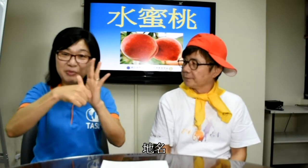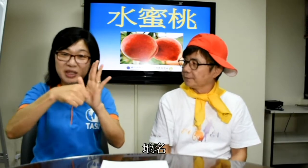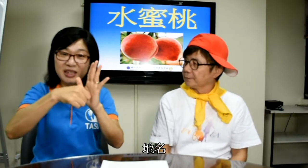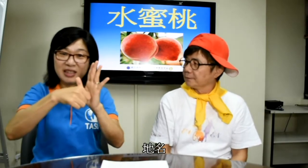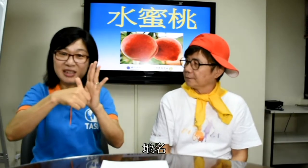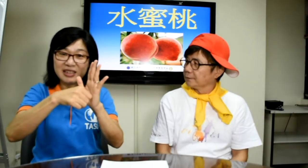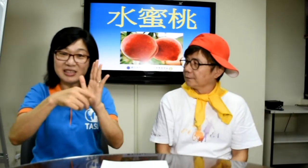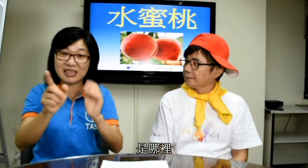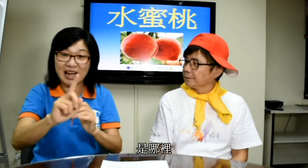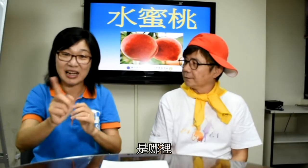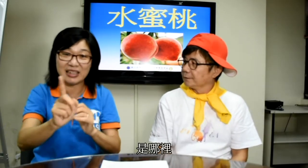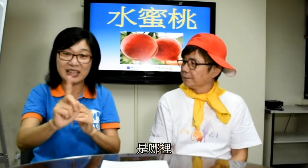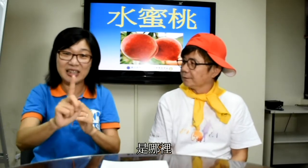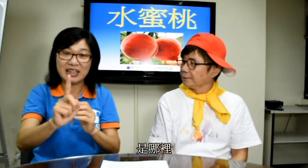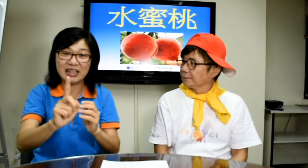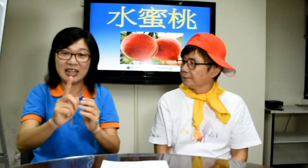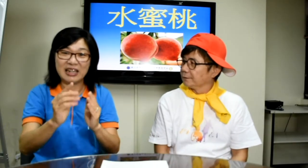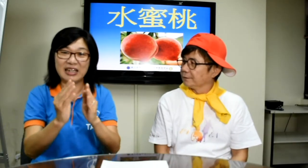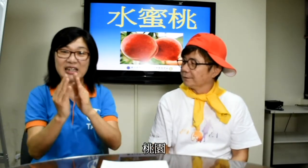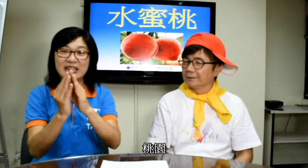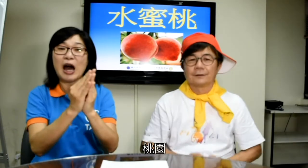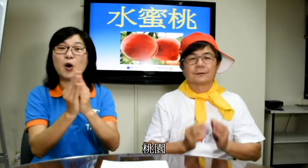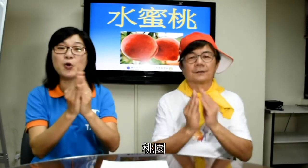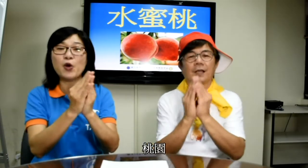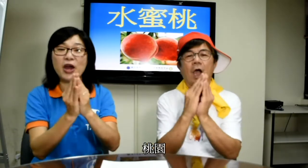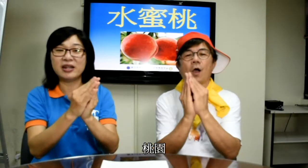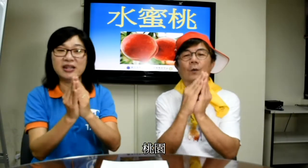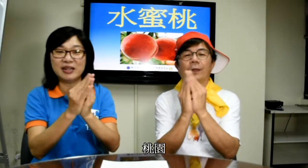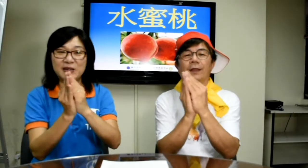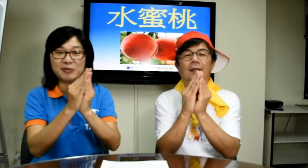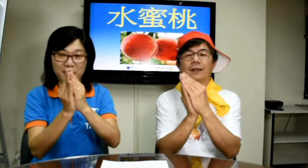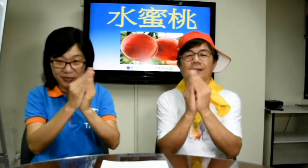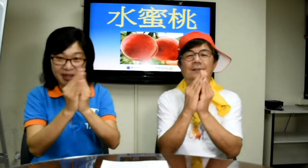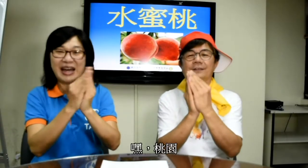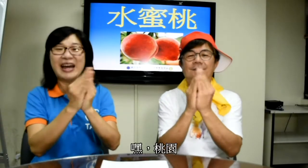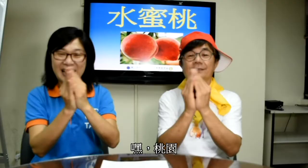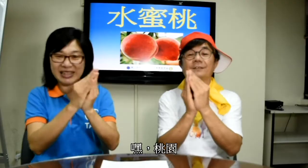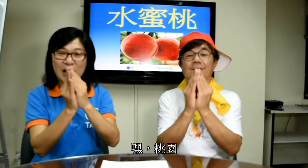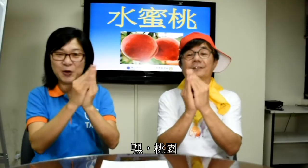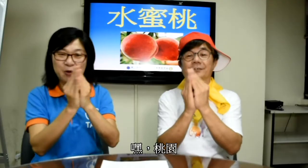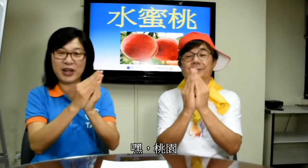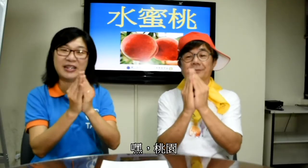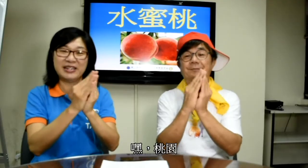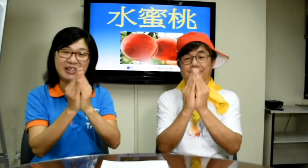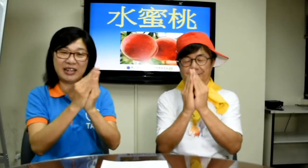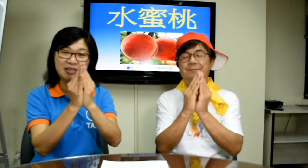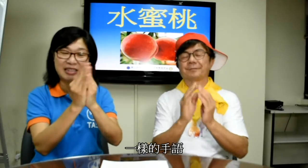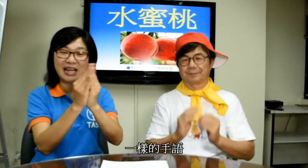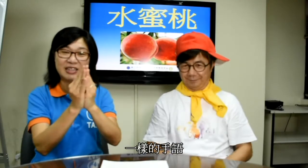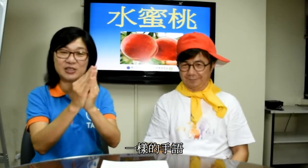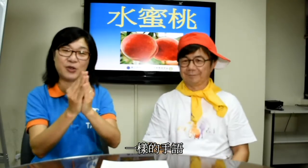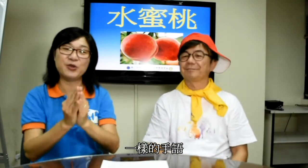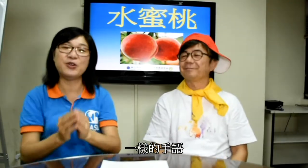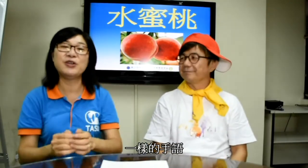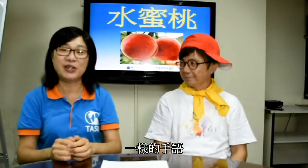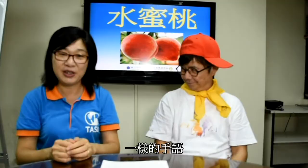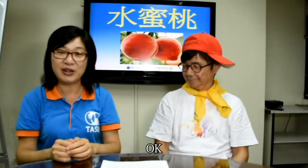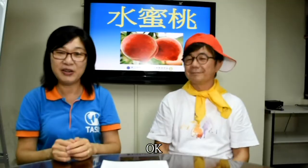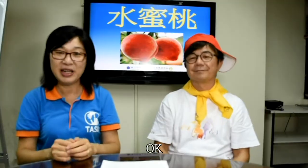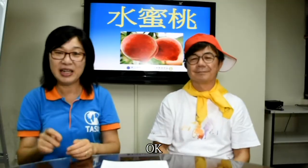名，是哪里？桃园，哎，桃园啊，一样的手语。OK，